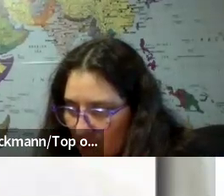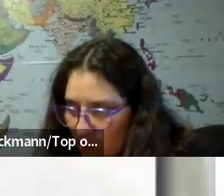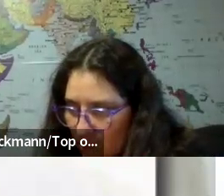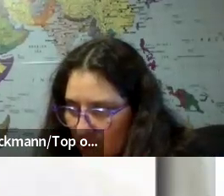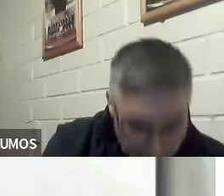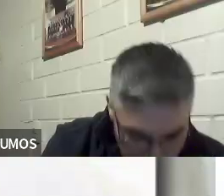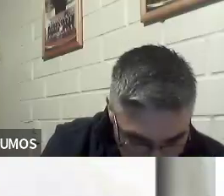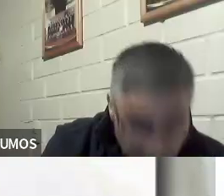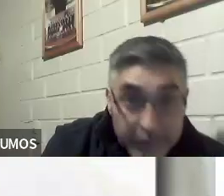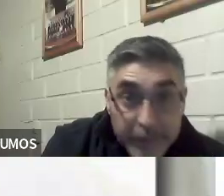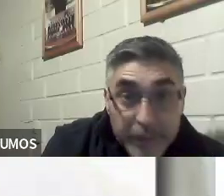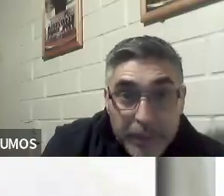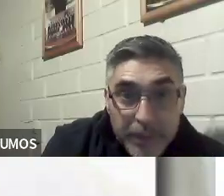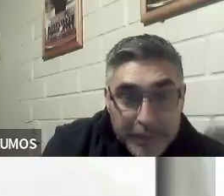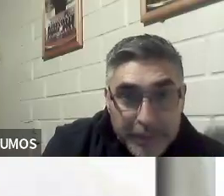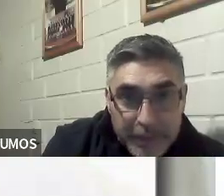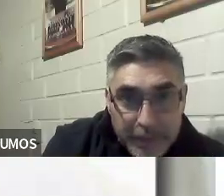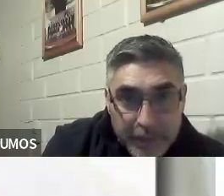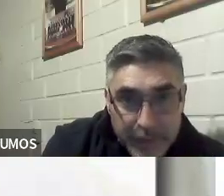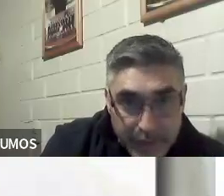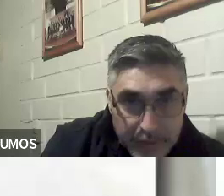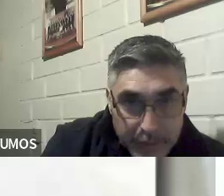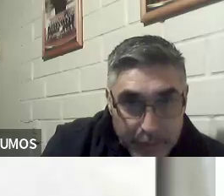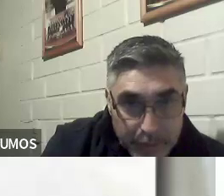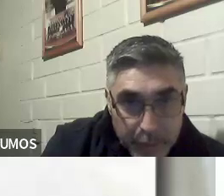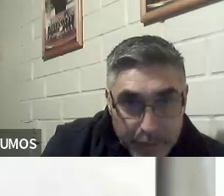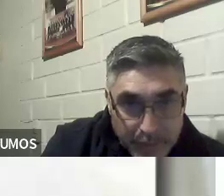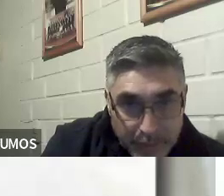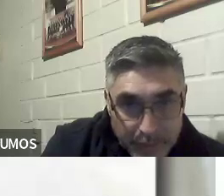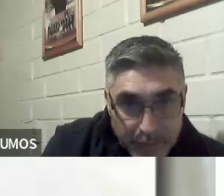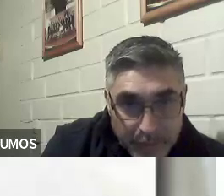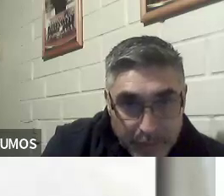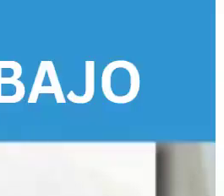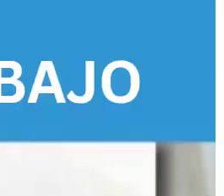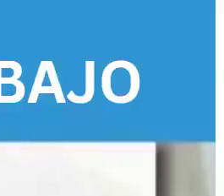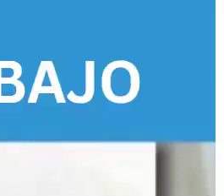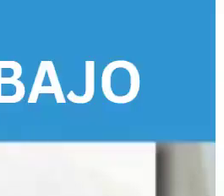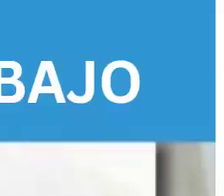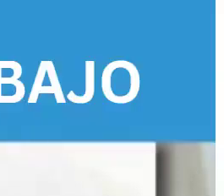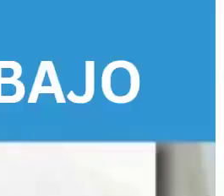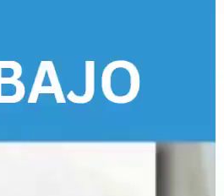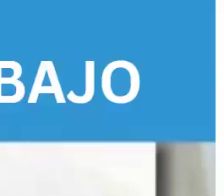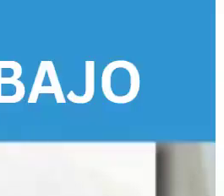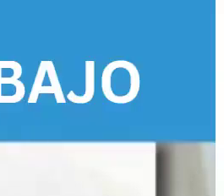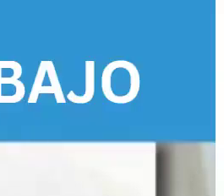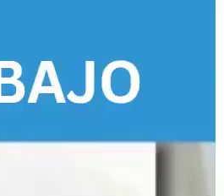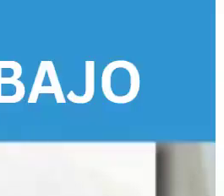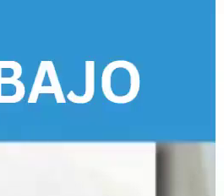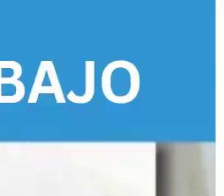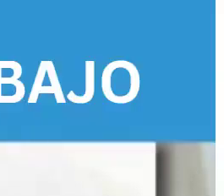Si lo vemos desde el punto de vista de discapacidad, tenemos Ujú. alturas Ah, Ya. inadecuadas, herramientas Ujú.